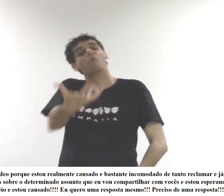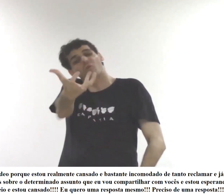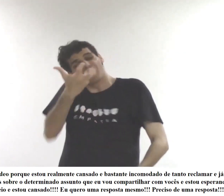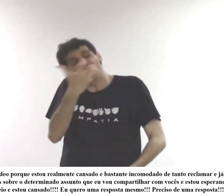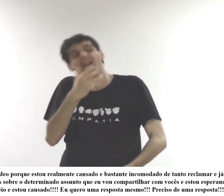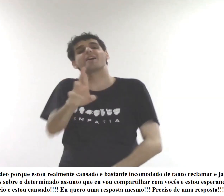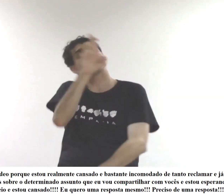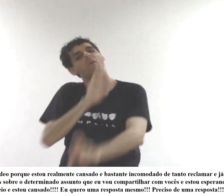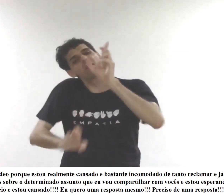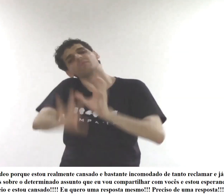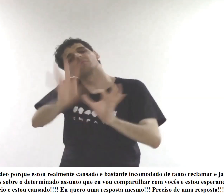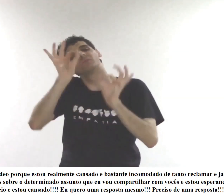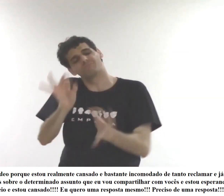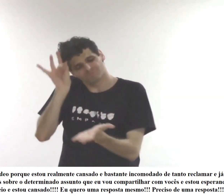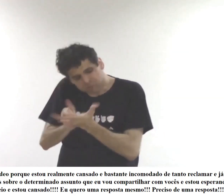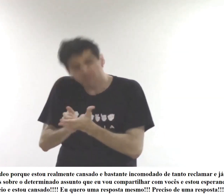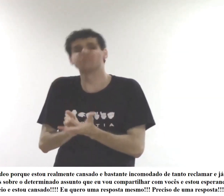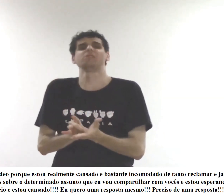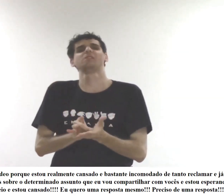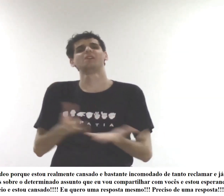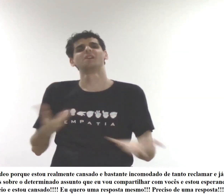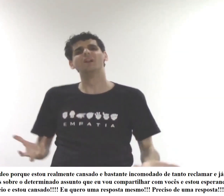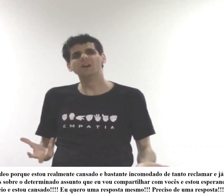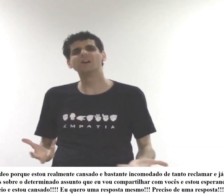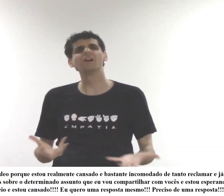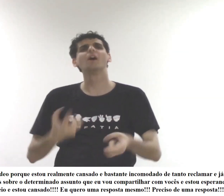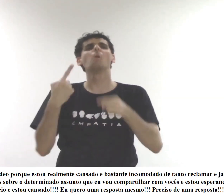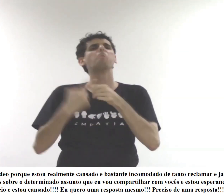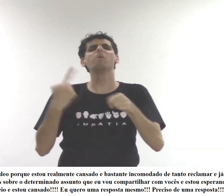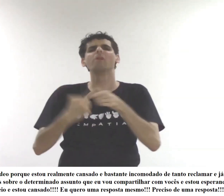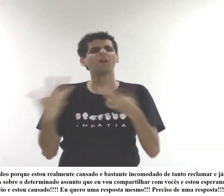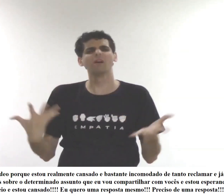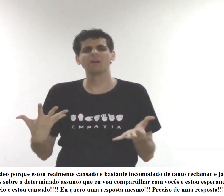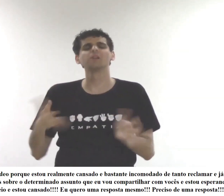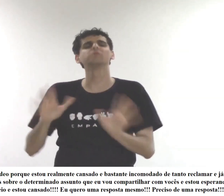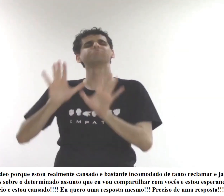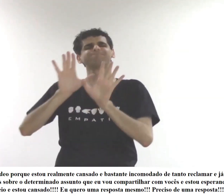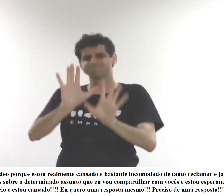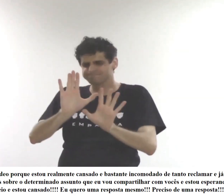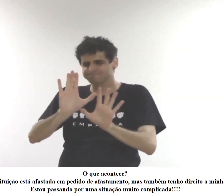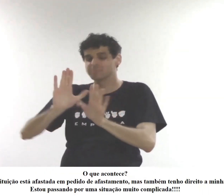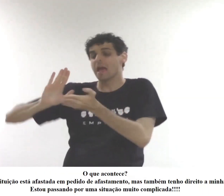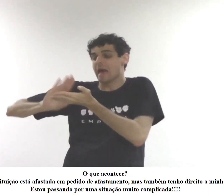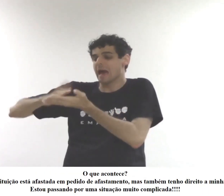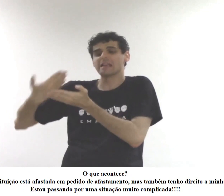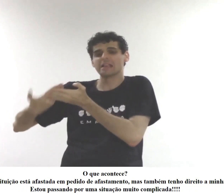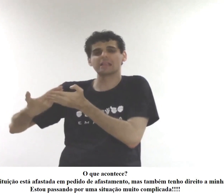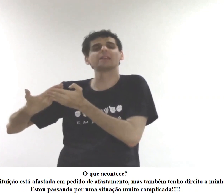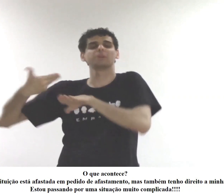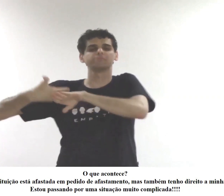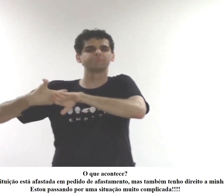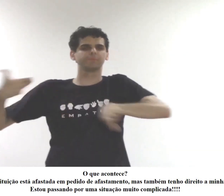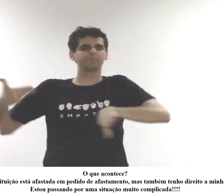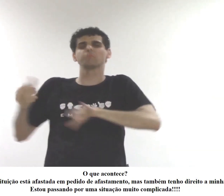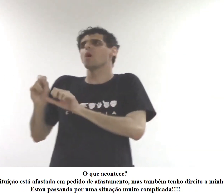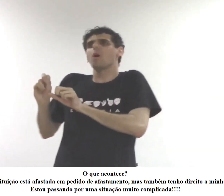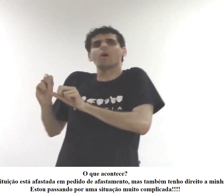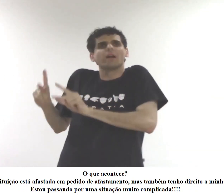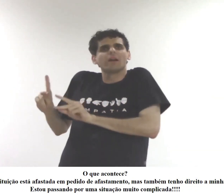estou cansado. Eu quero uma resposta mesmo, eu preciso de uma resposta. O que acontece? A